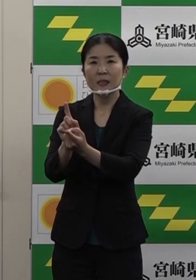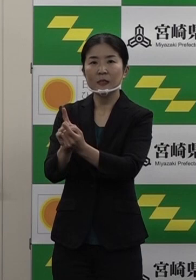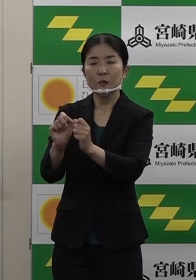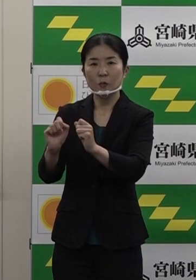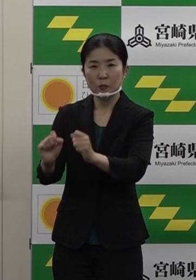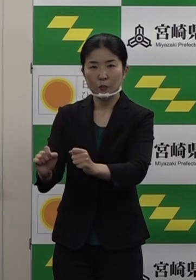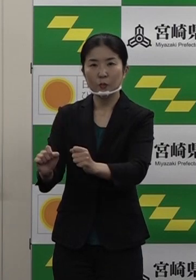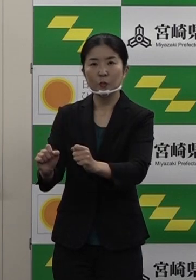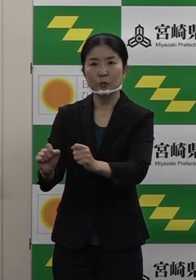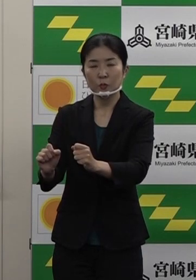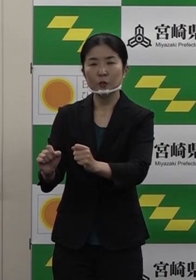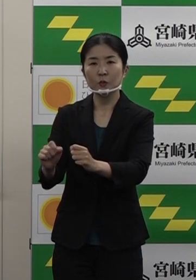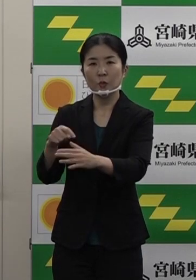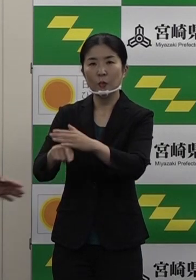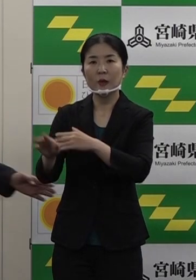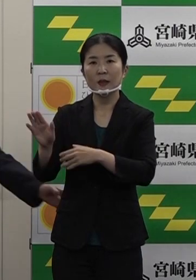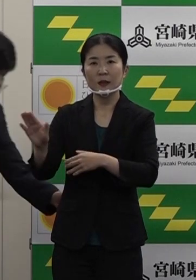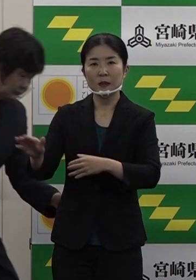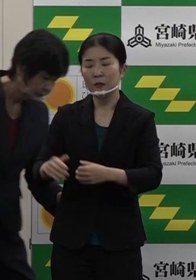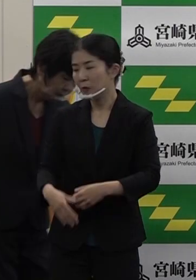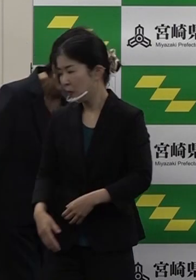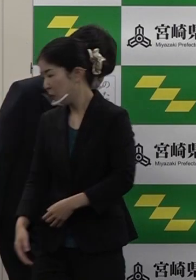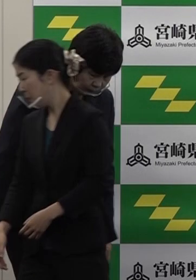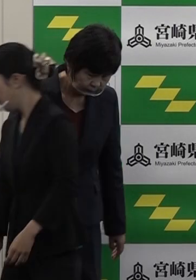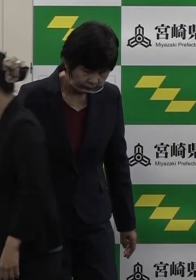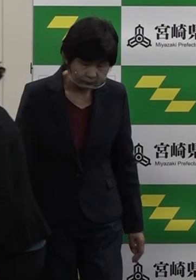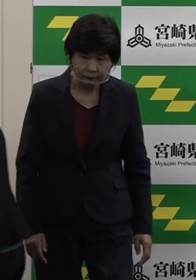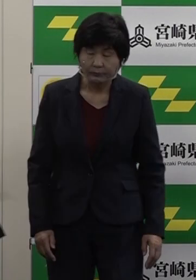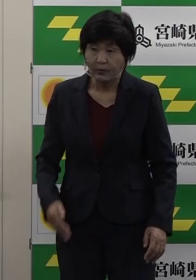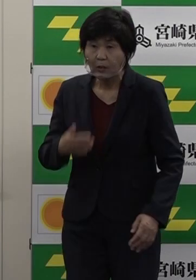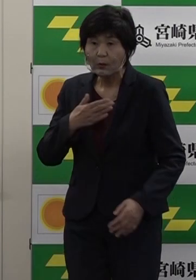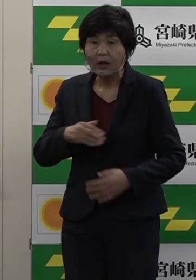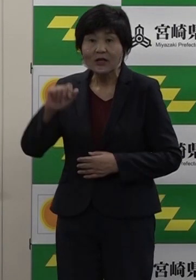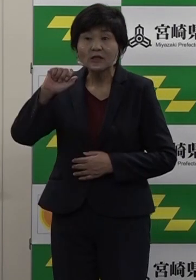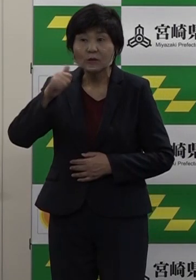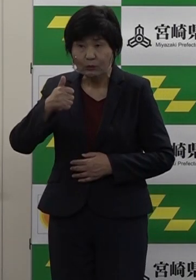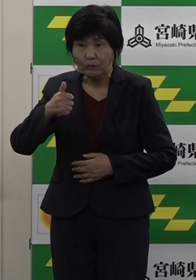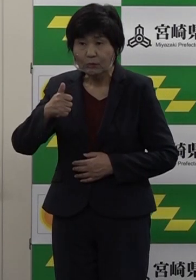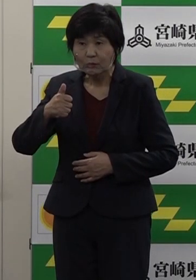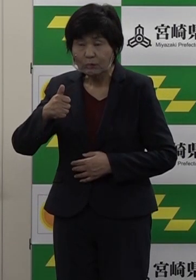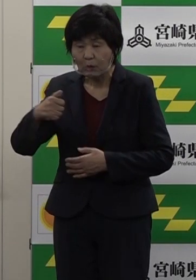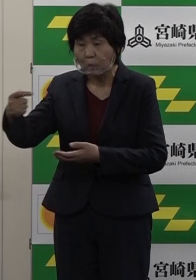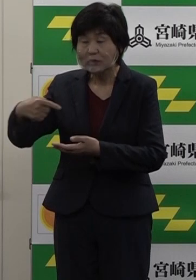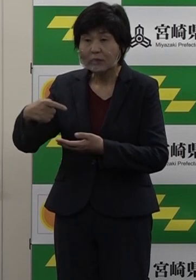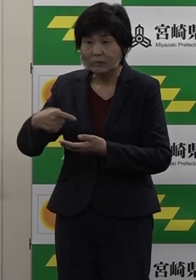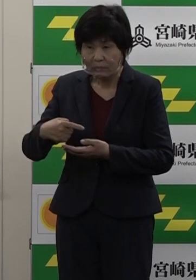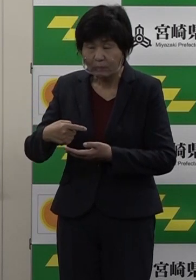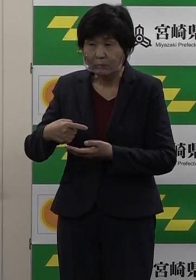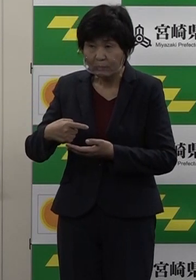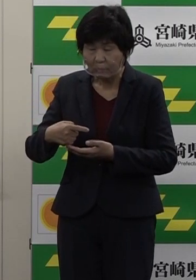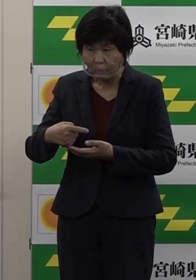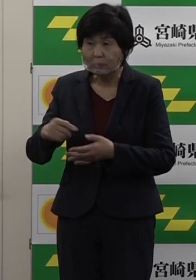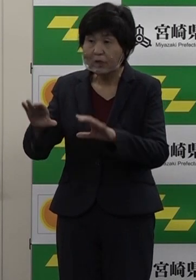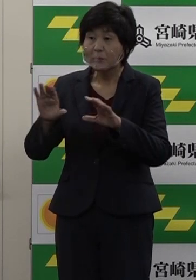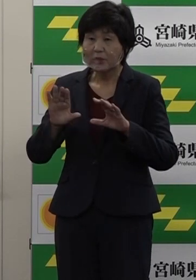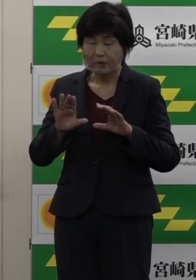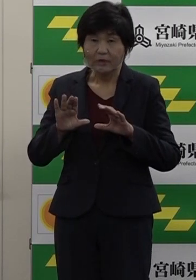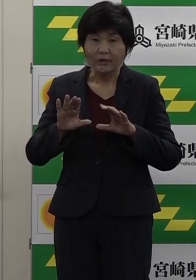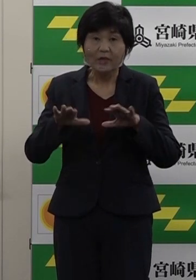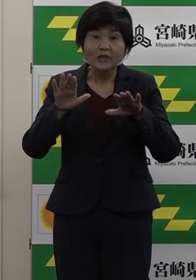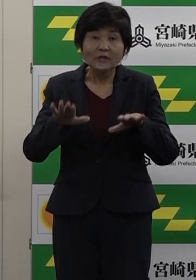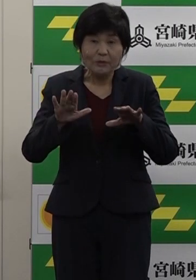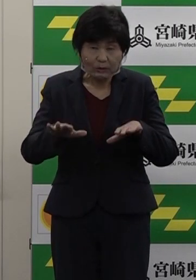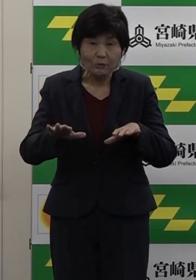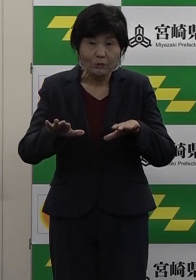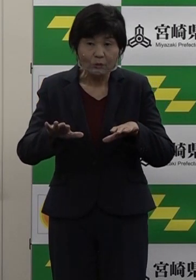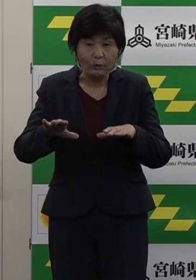たということであります。はい、分かりにくいというご指摘を真摯に受け止めながらですね、じゃあ今その県域の皆さんには